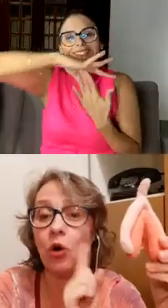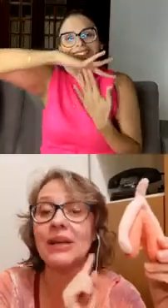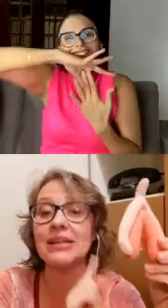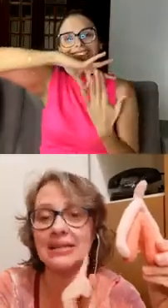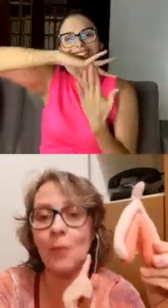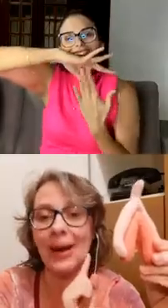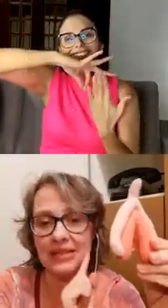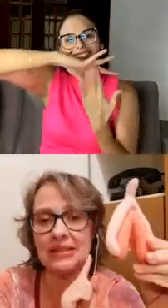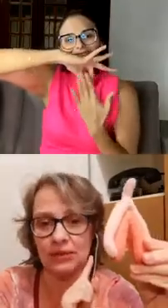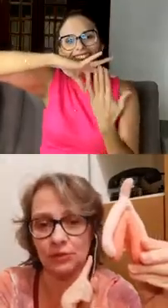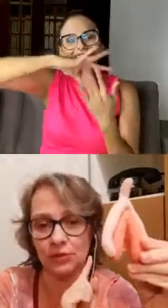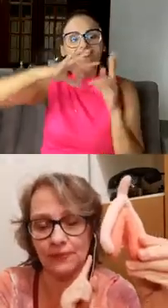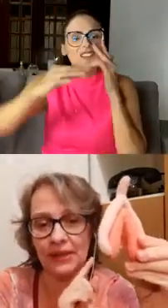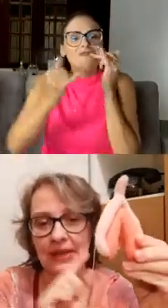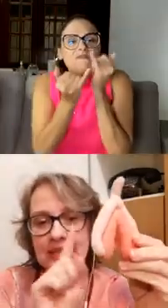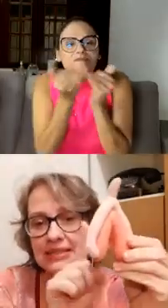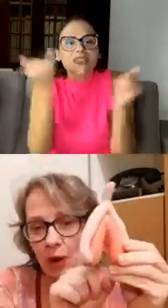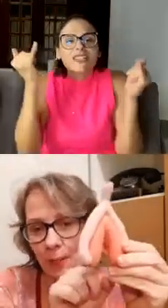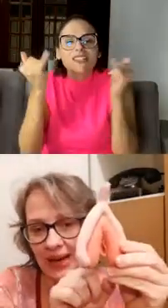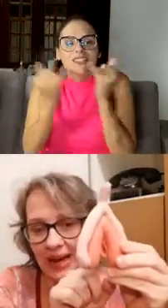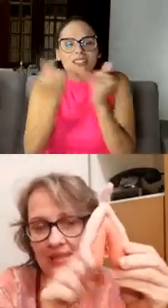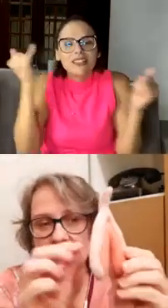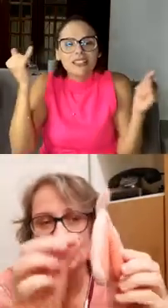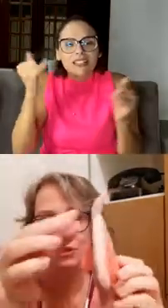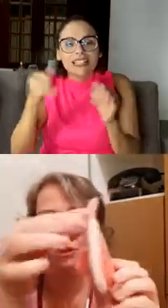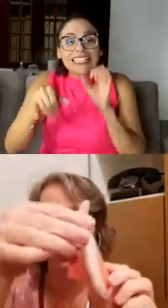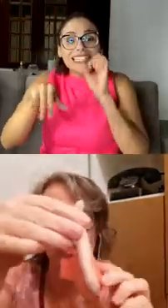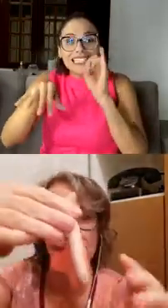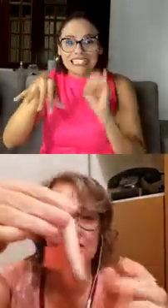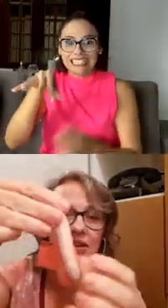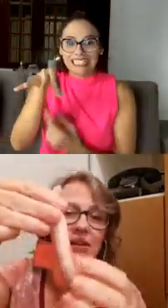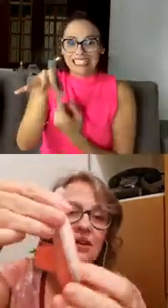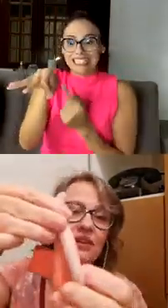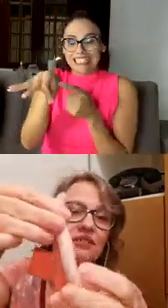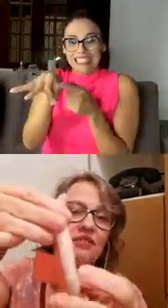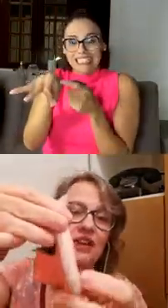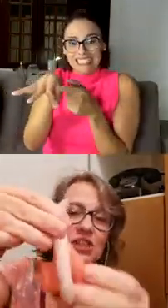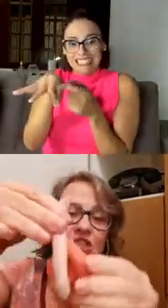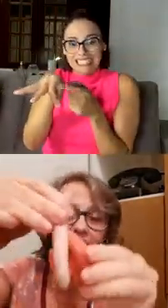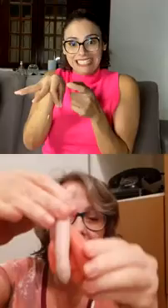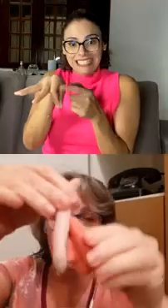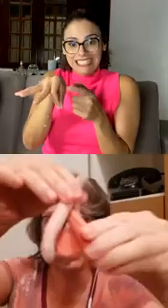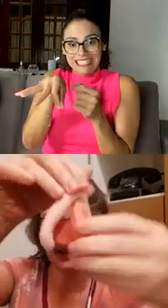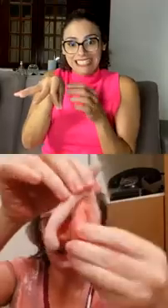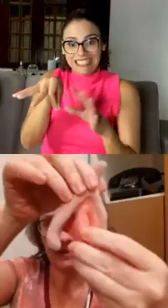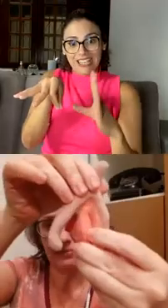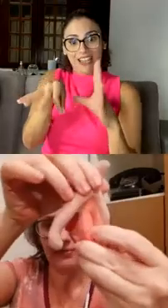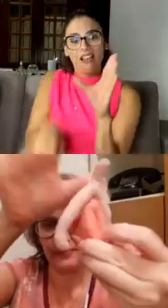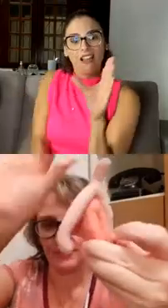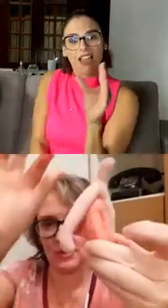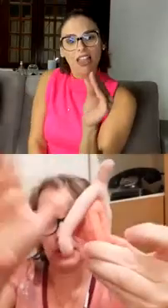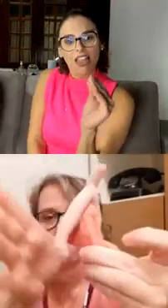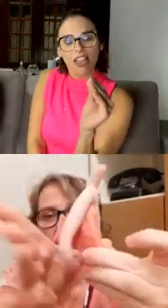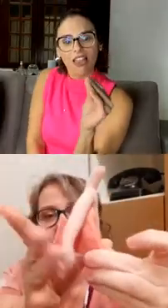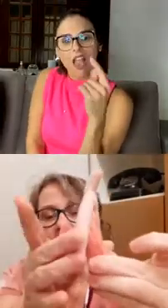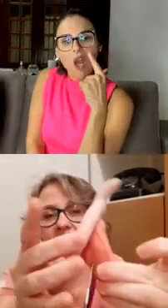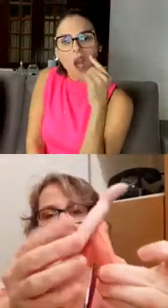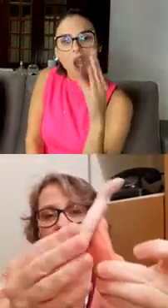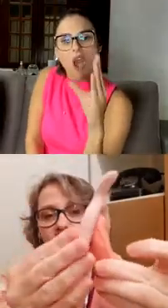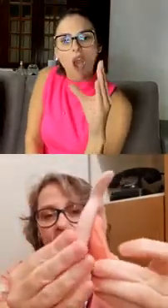como eles são parecidos. Se eu pegar esse clitóris, fechar ele aqui,